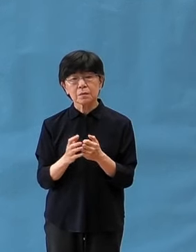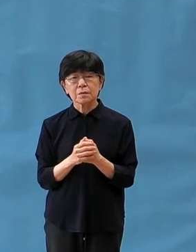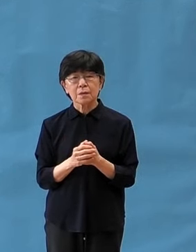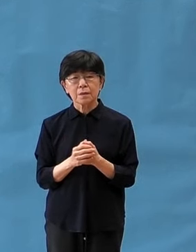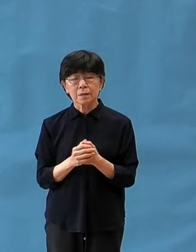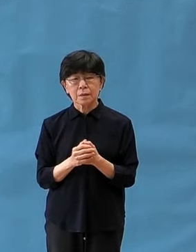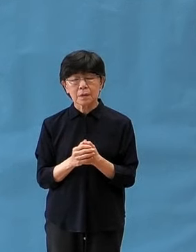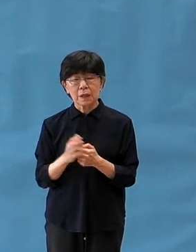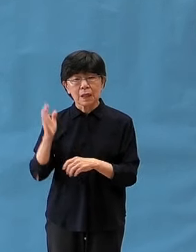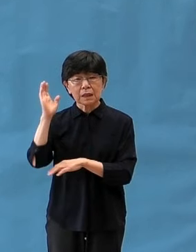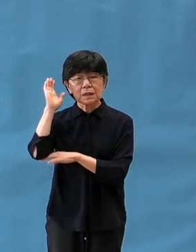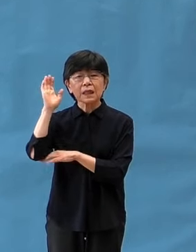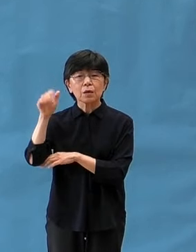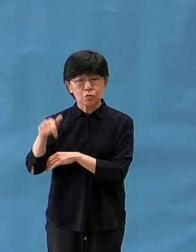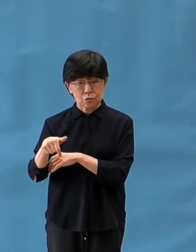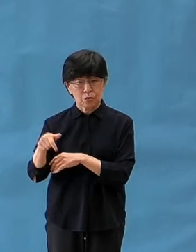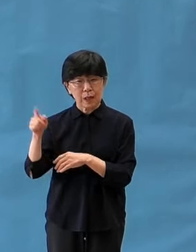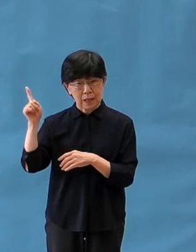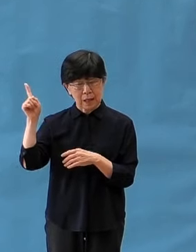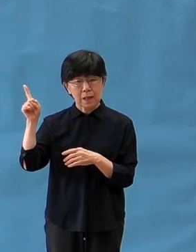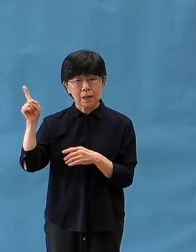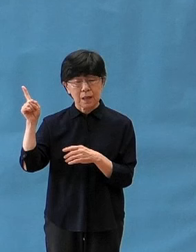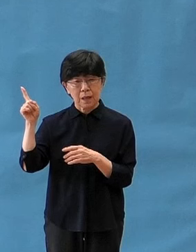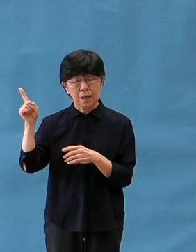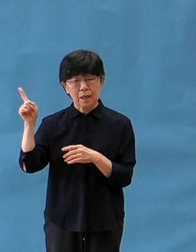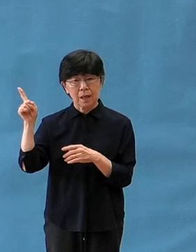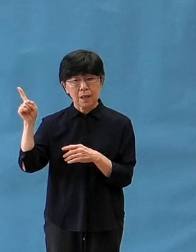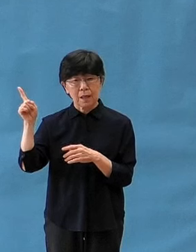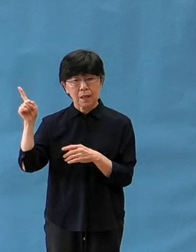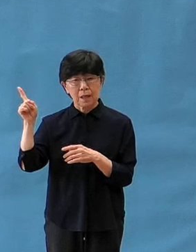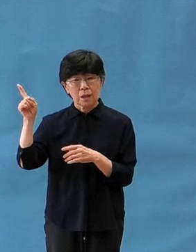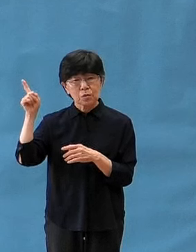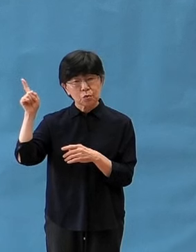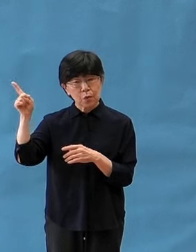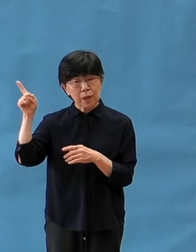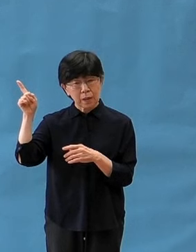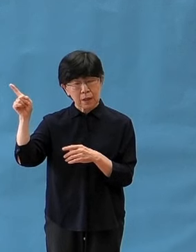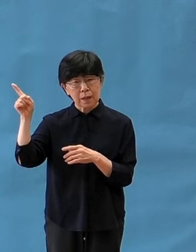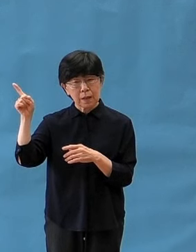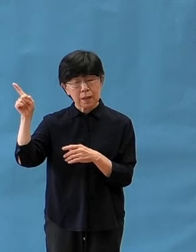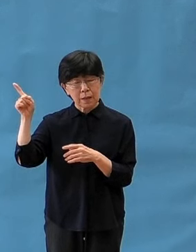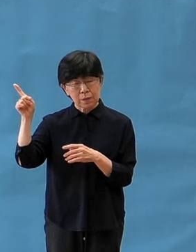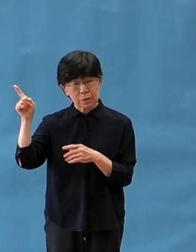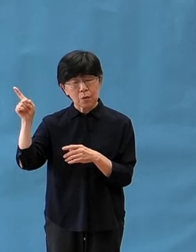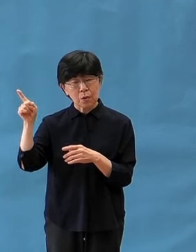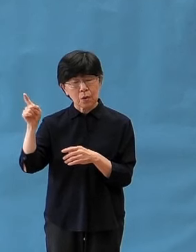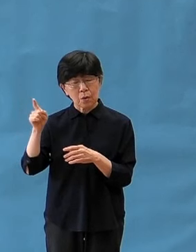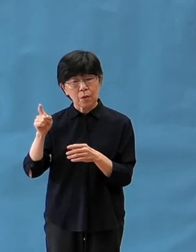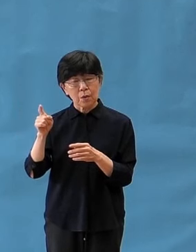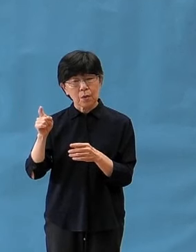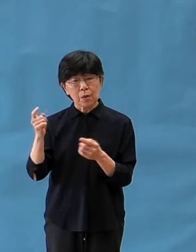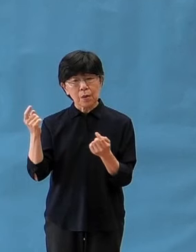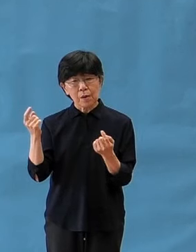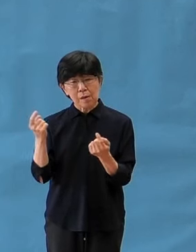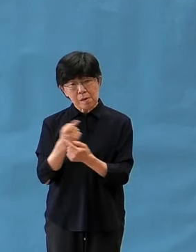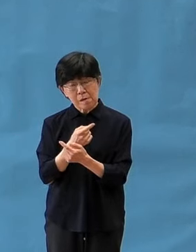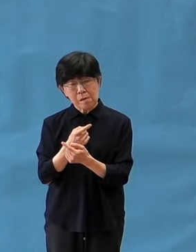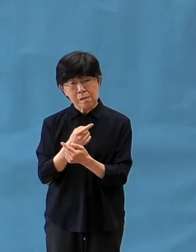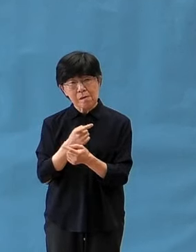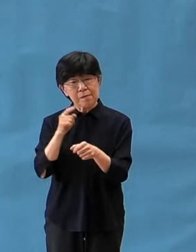そして政府は、まあ、おそらくそういうことの反転を目指してですよ、新たな国民負